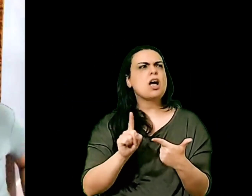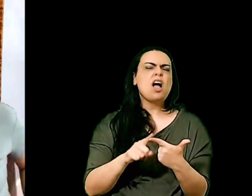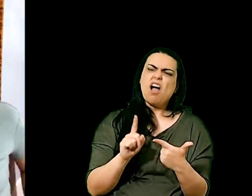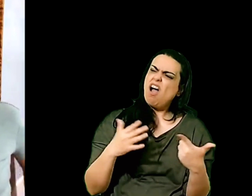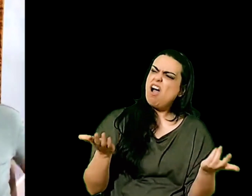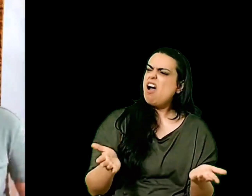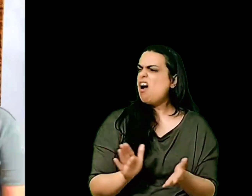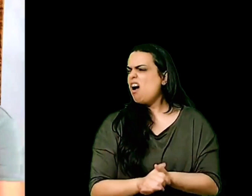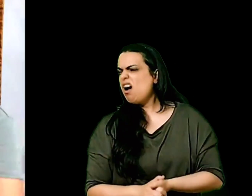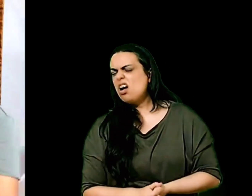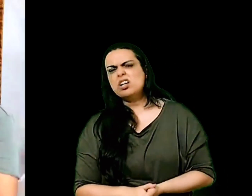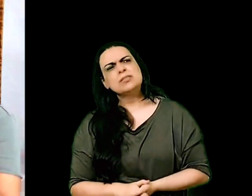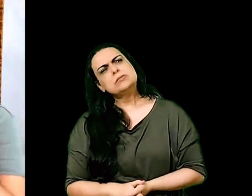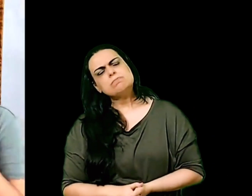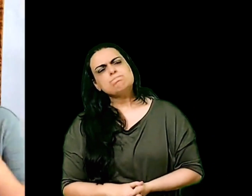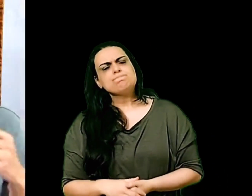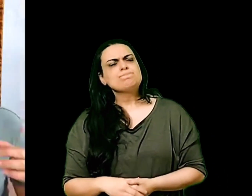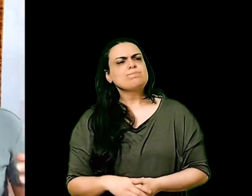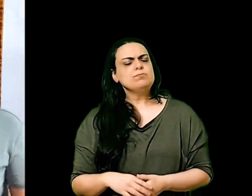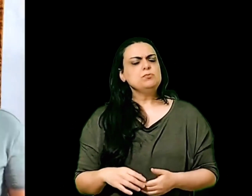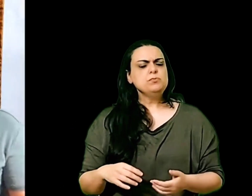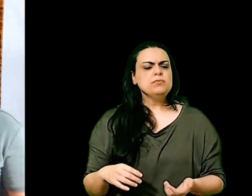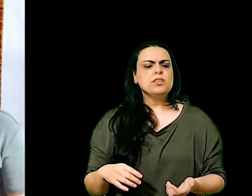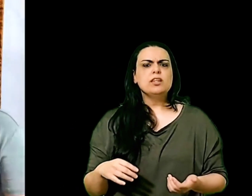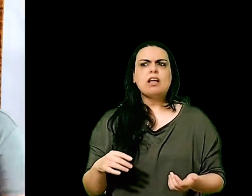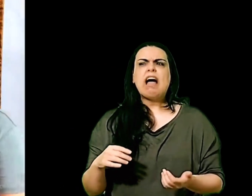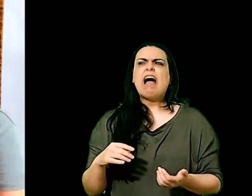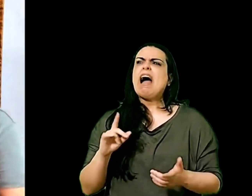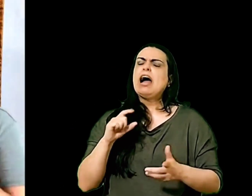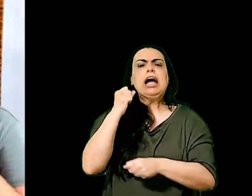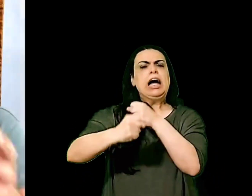pandemia passar, você diz não,